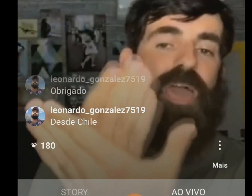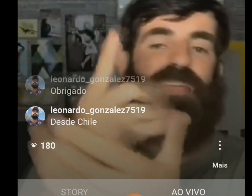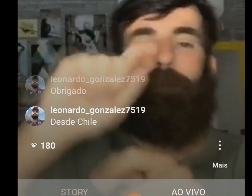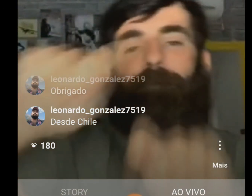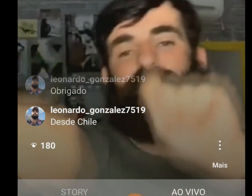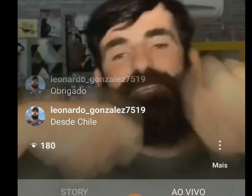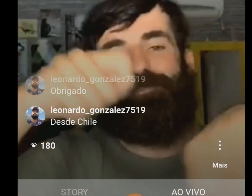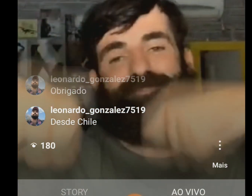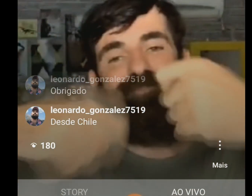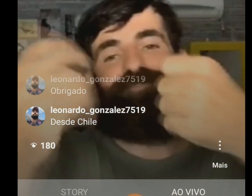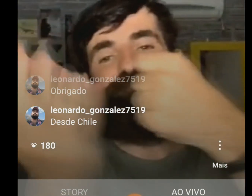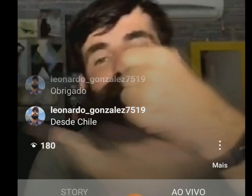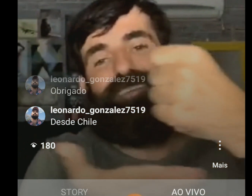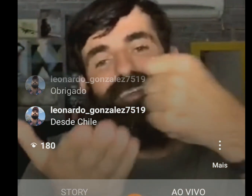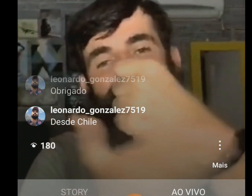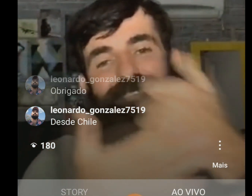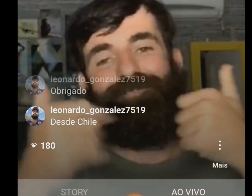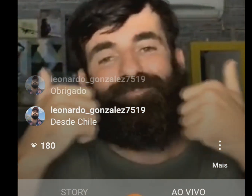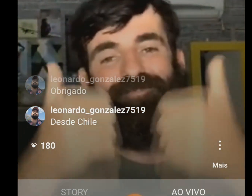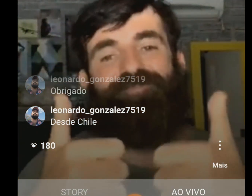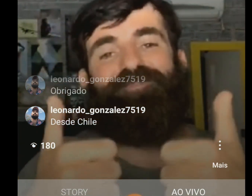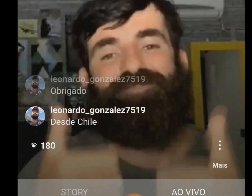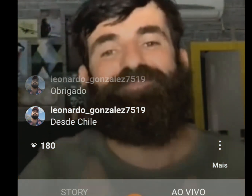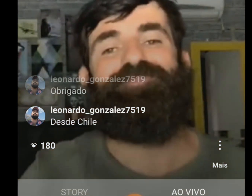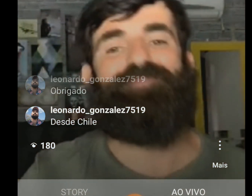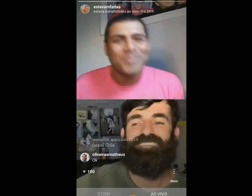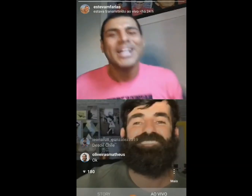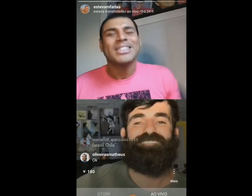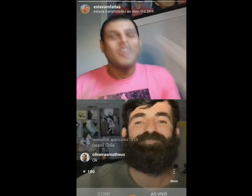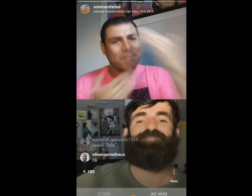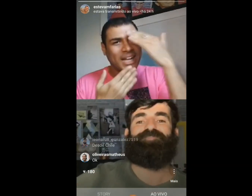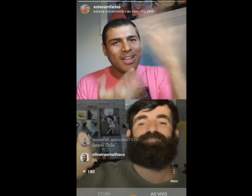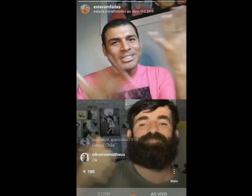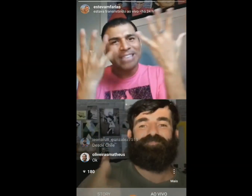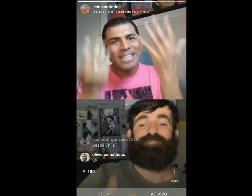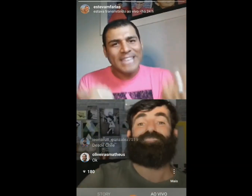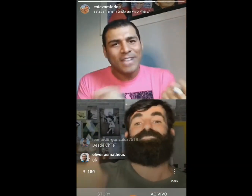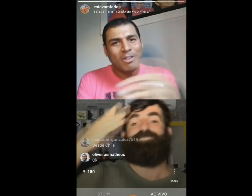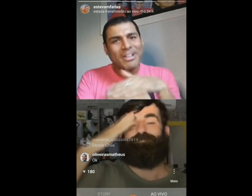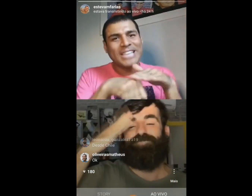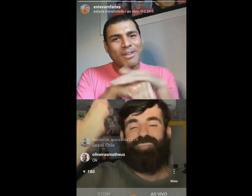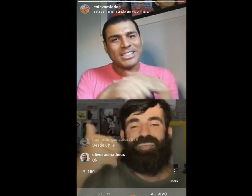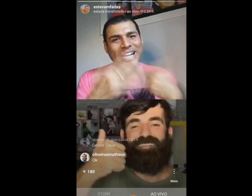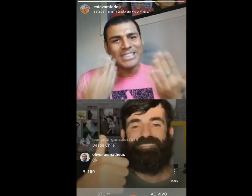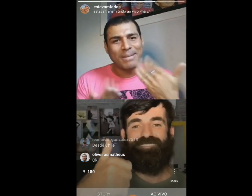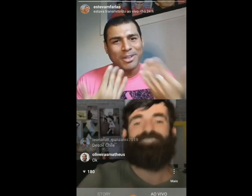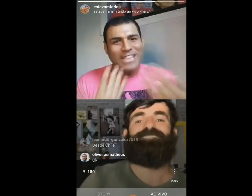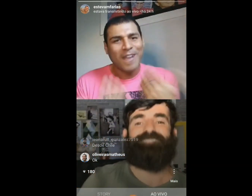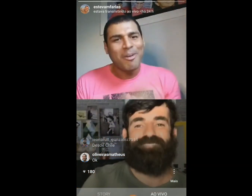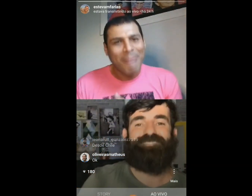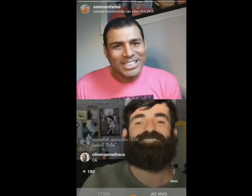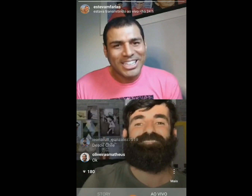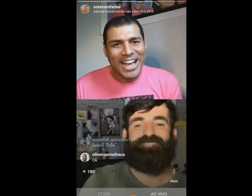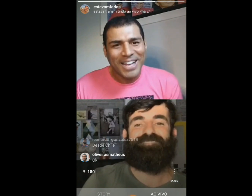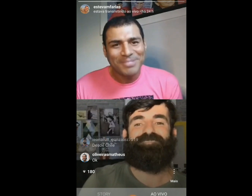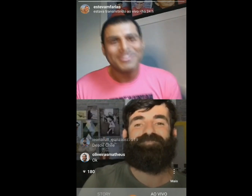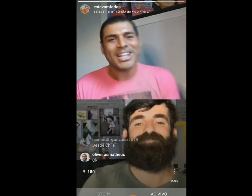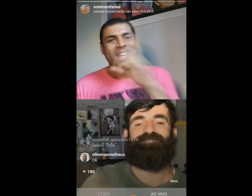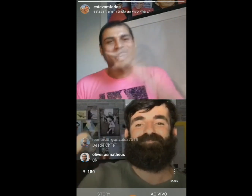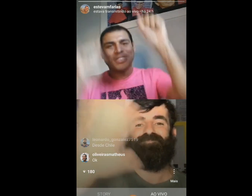tem vários cursos e aulas básicas para vocês. Obrigadão por ter aceitado conversar com a gente, tá bom? Tá, compartilhar. Deus te